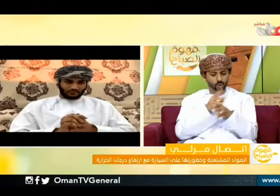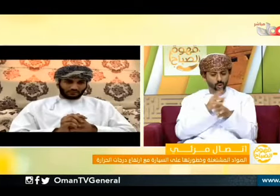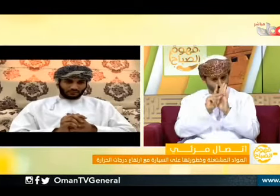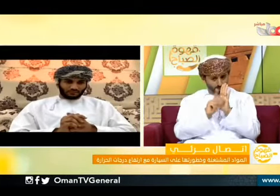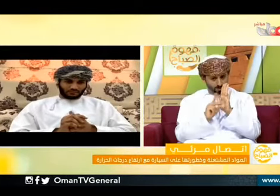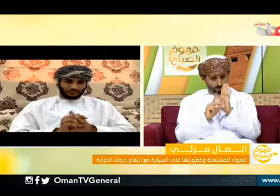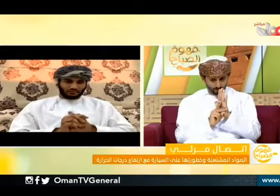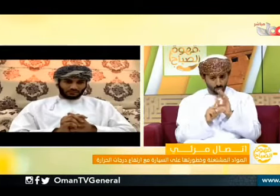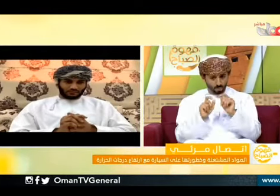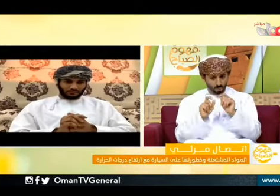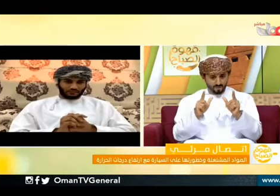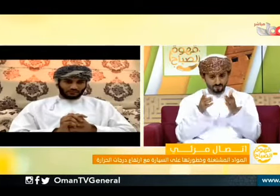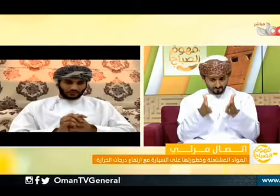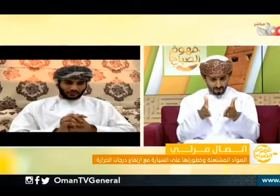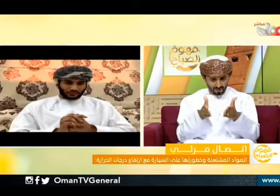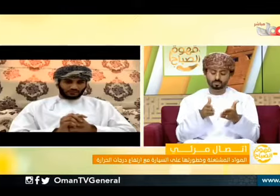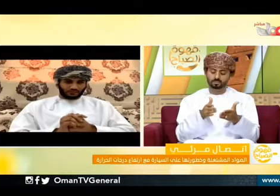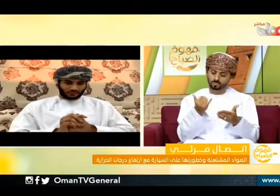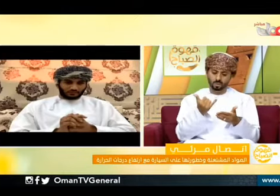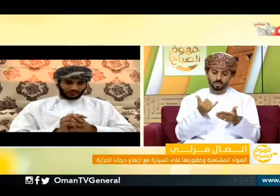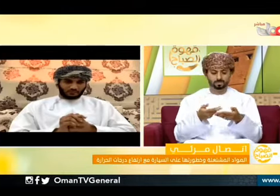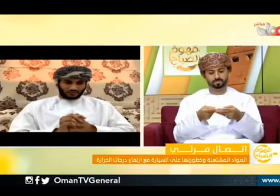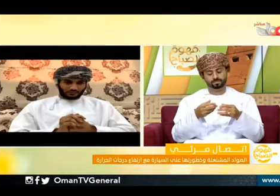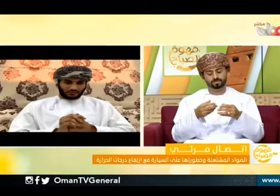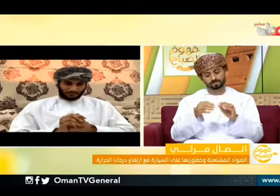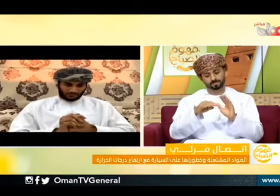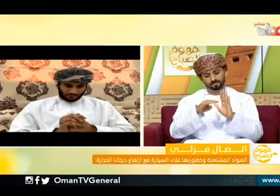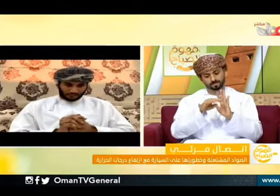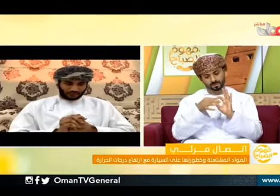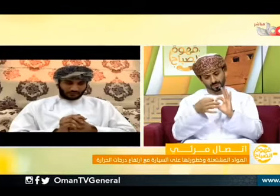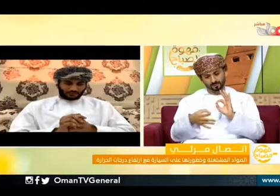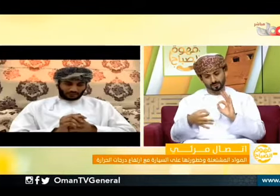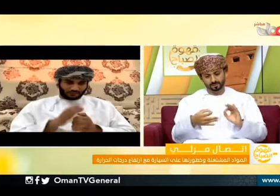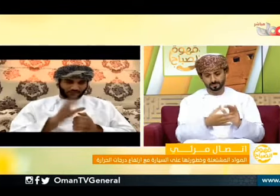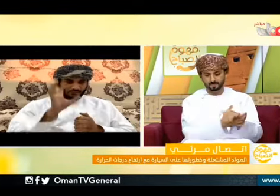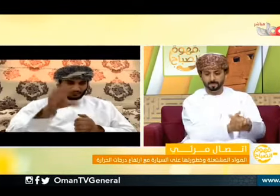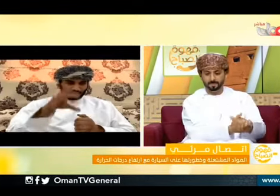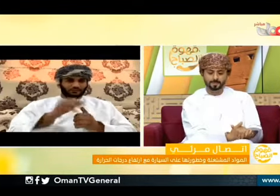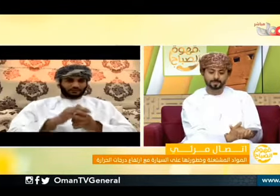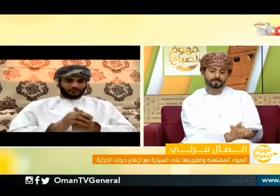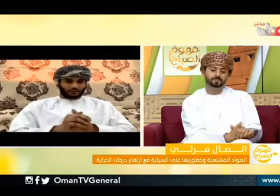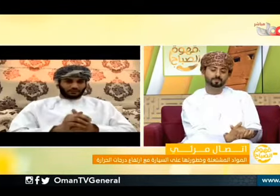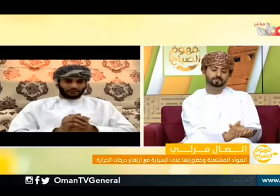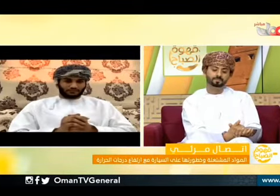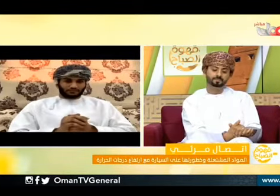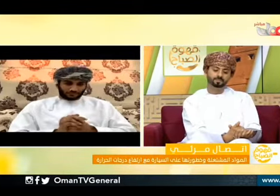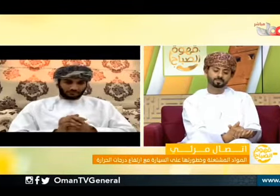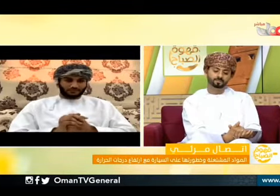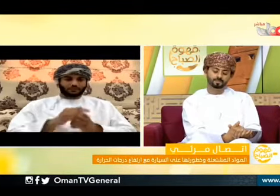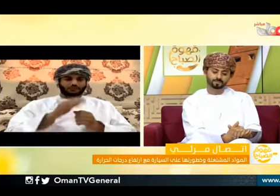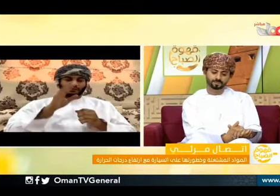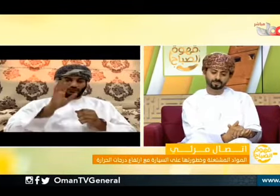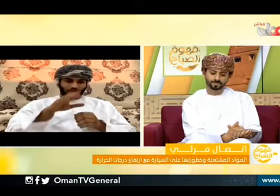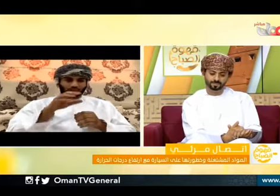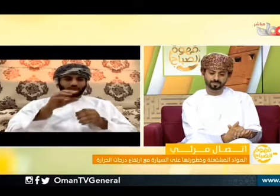وإيش الإجراءات الأولية اللي أنت لابد أن تحرص على القيام بها قبل قيادتك للمركبة؟ نعم،